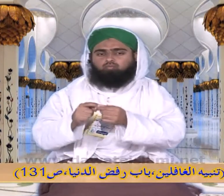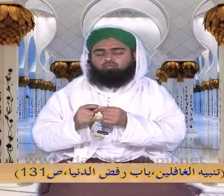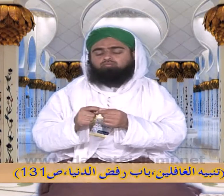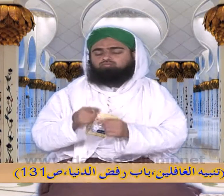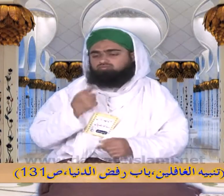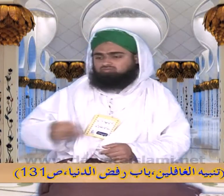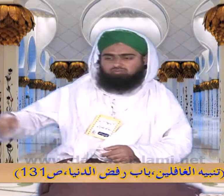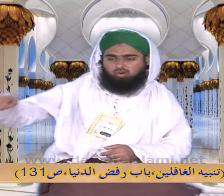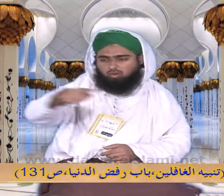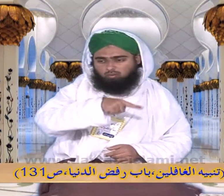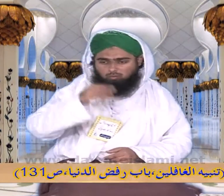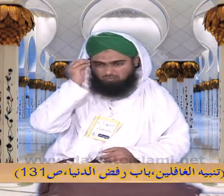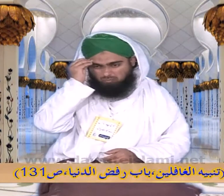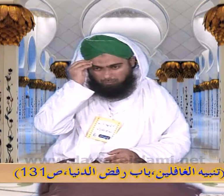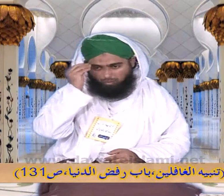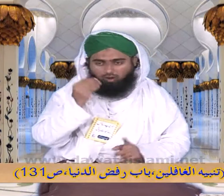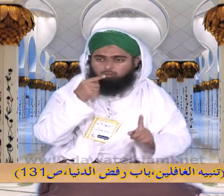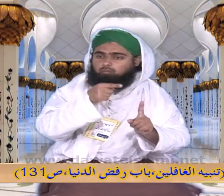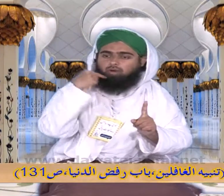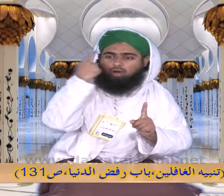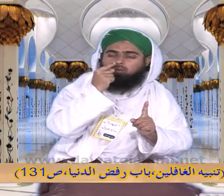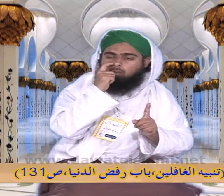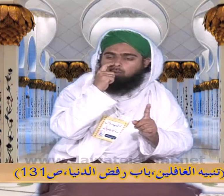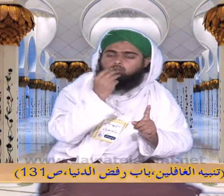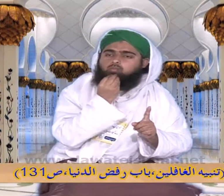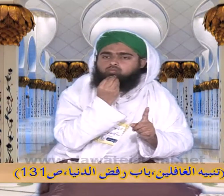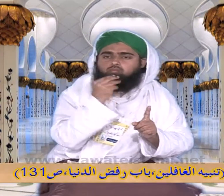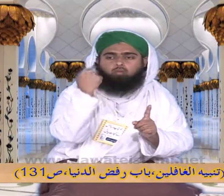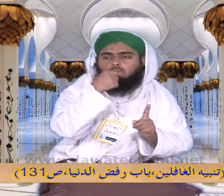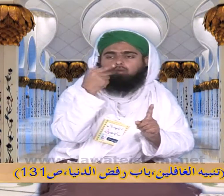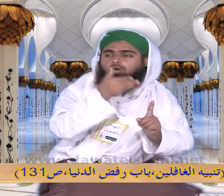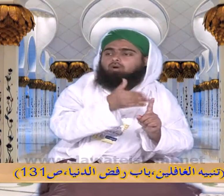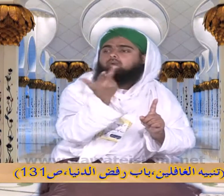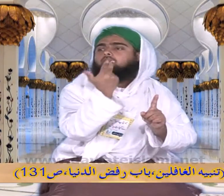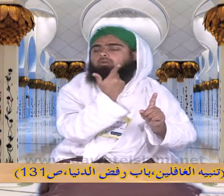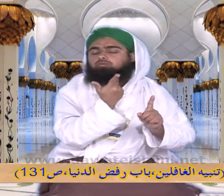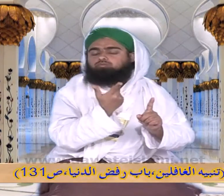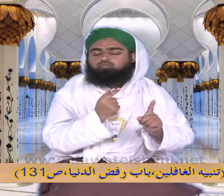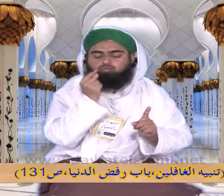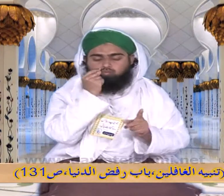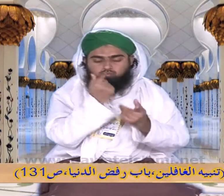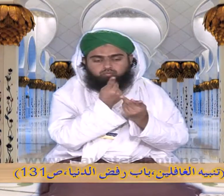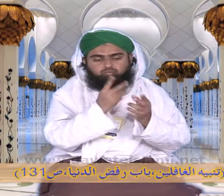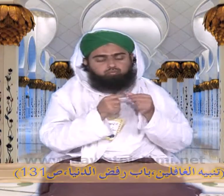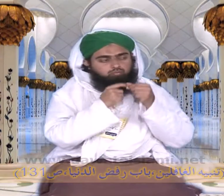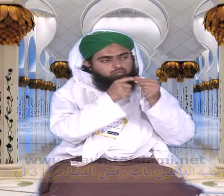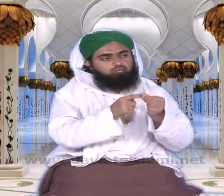لوگوں تم جانتے ہو یہ کون ہے تو لوگ کہیں گے کہ ہمیں کیا معلوم کہ یہ کون ہے